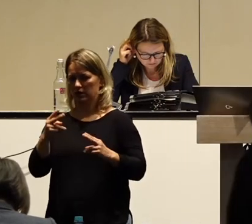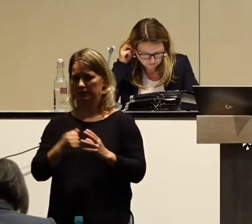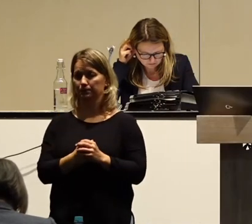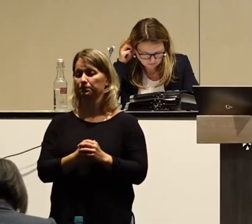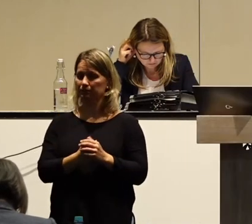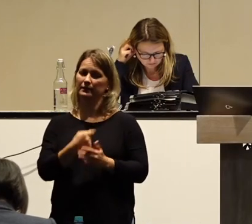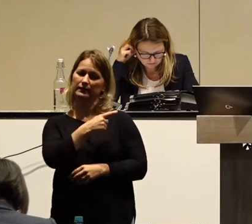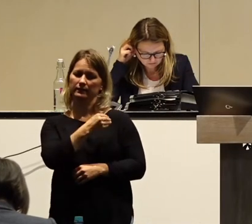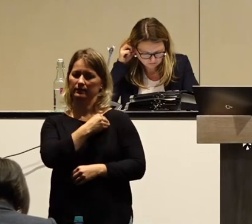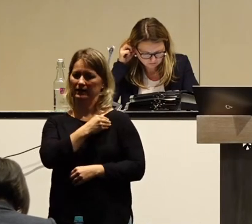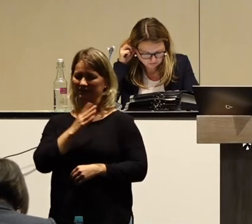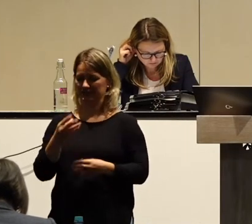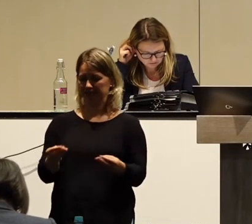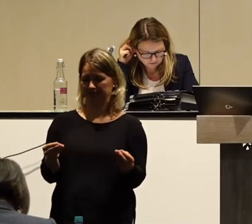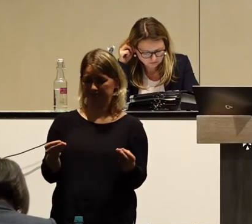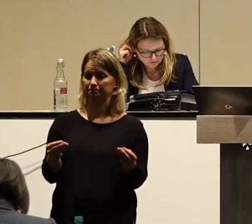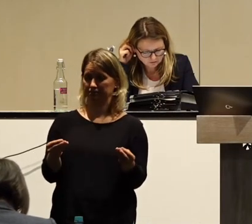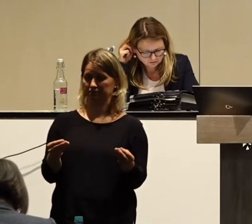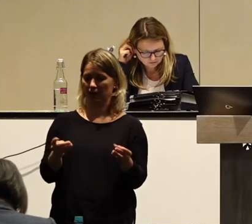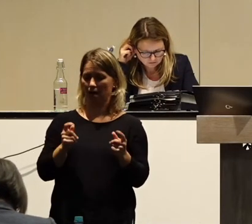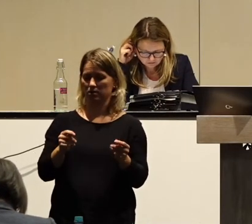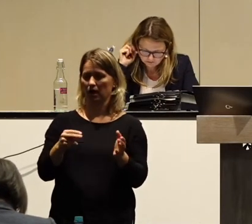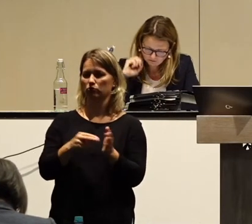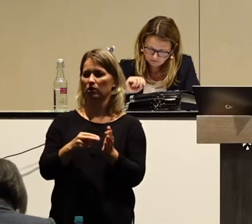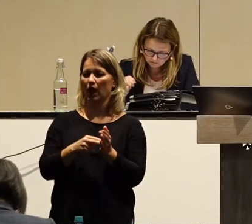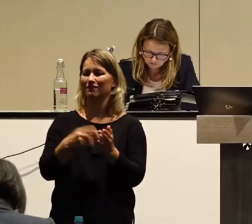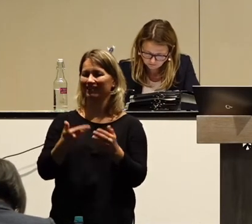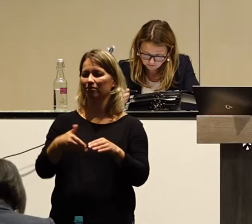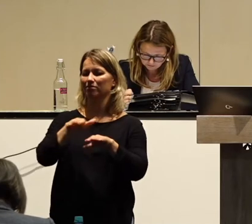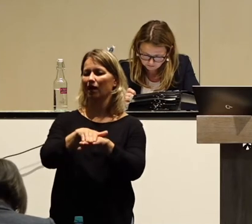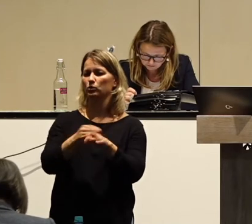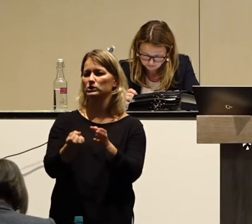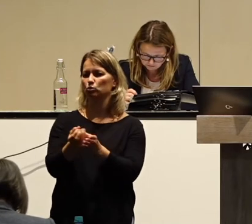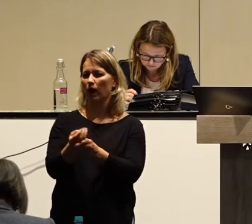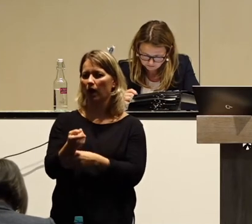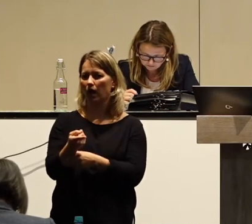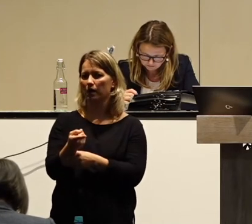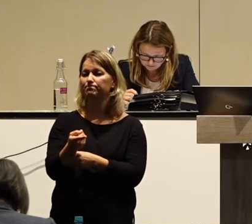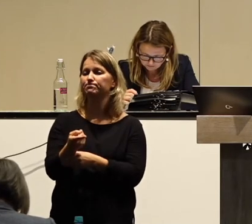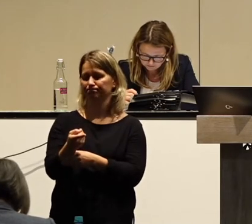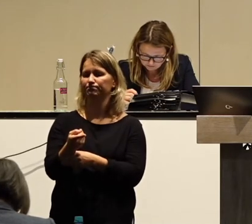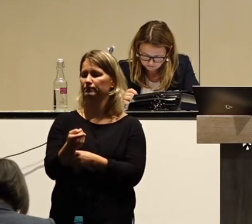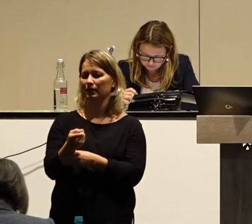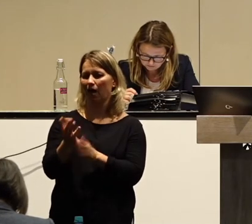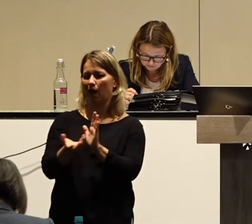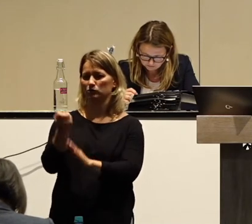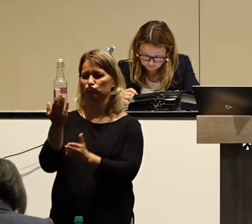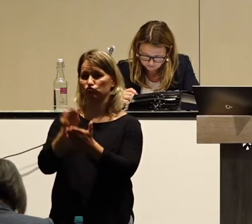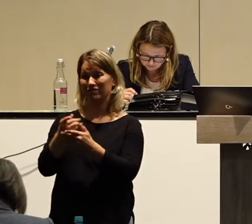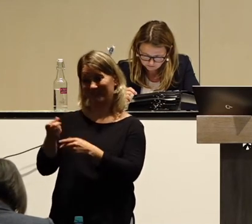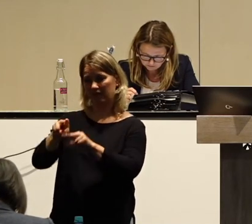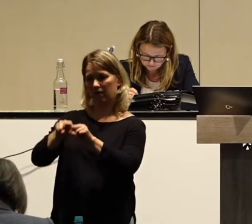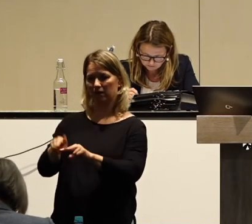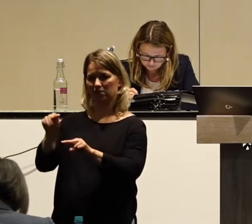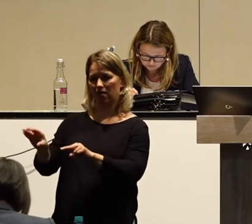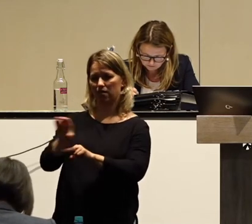hat darauf hingewiesen, dass die von uns hier in dem Antrag angegebene Deckungsquelle nicht mehr ausgeschöpft ist, dass dort kein Geld mehr zur